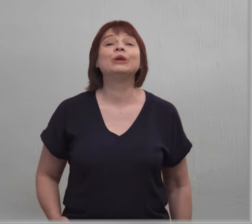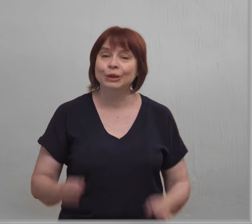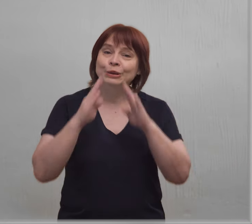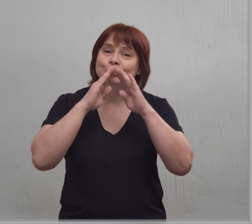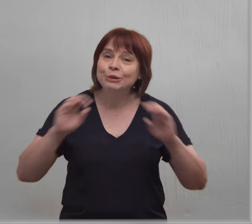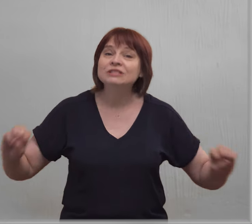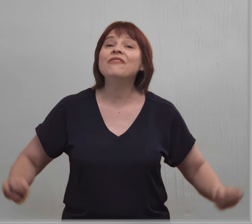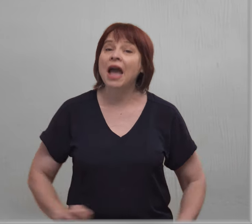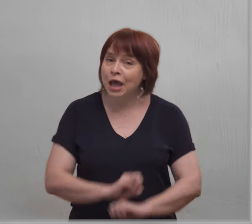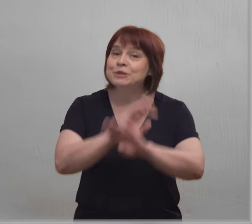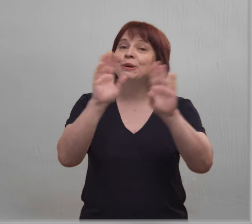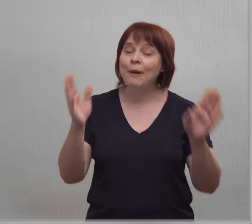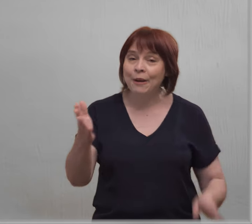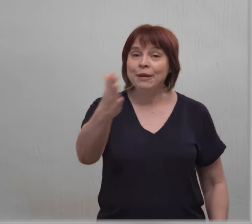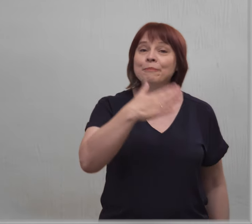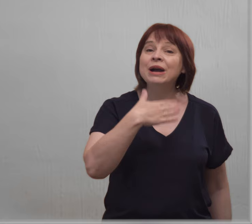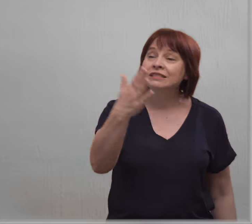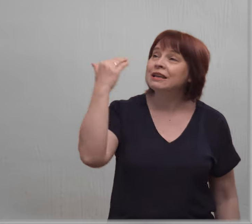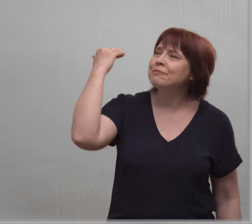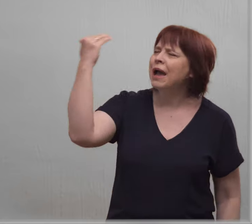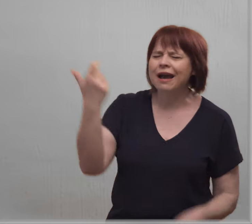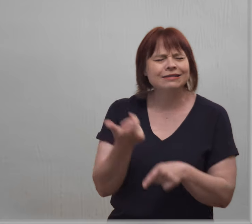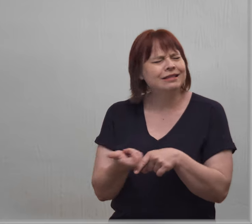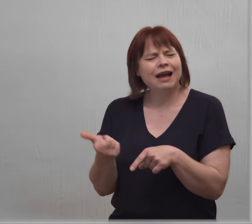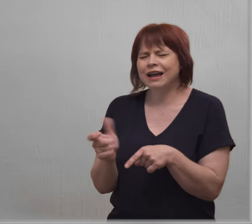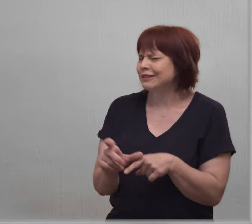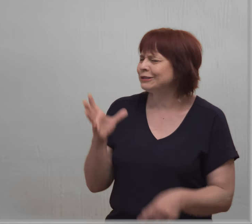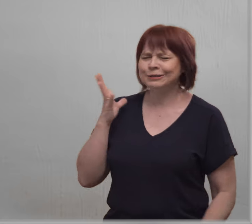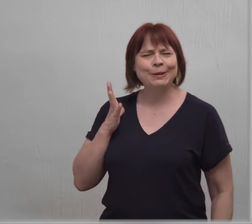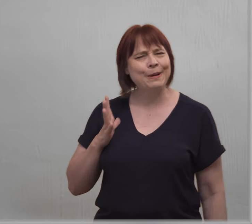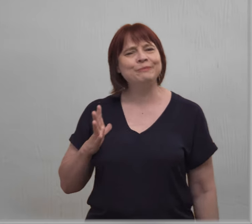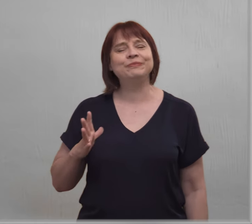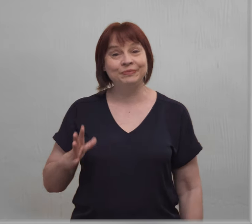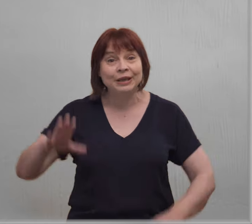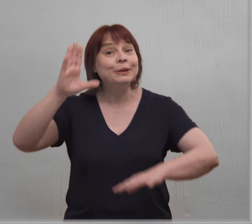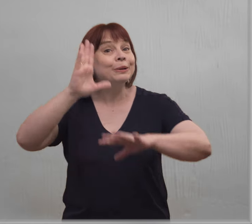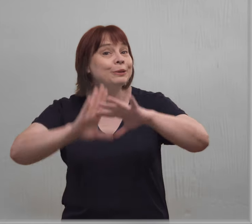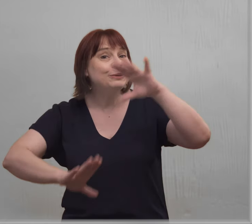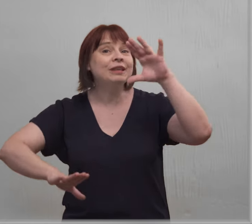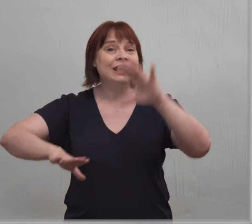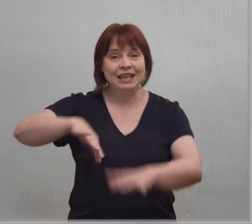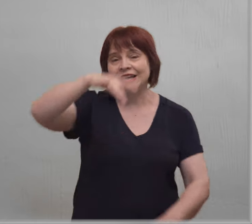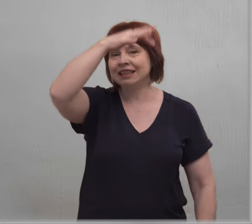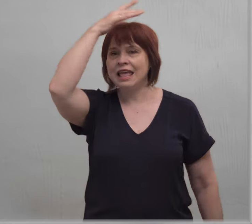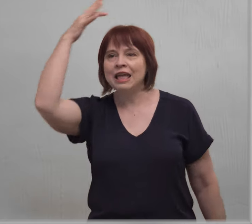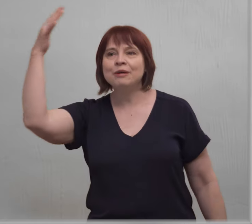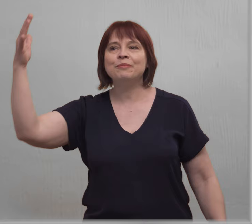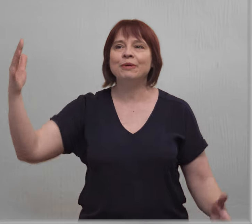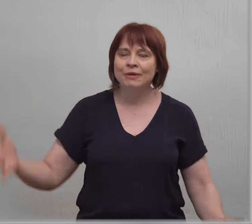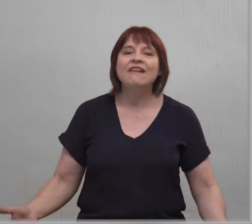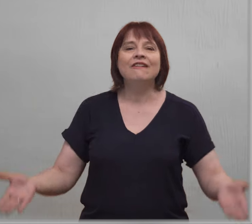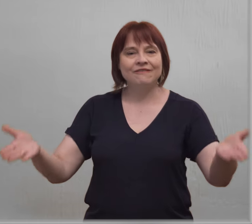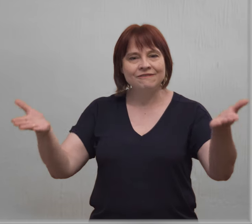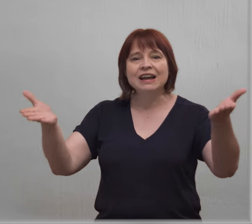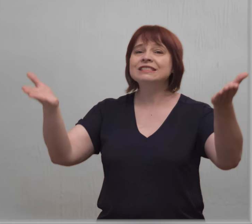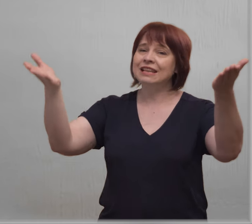позовем, Дух Святой, мы тебя так ждем, руки к